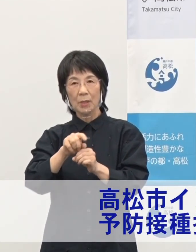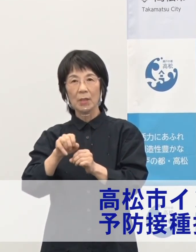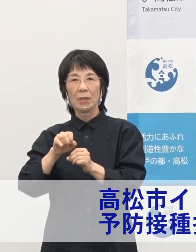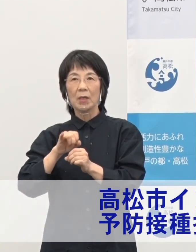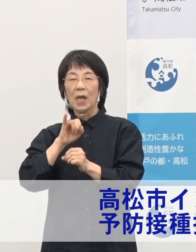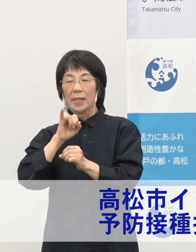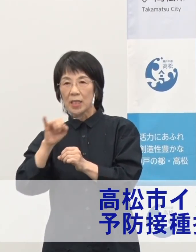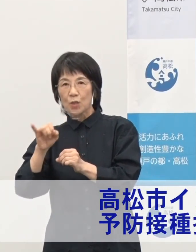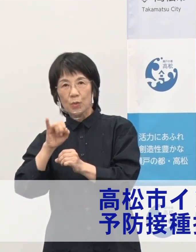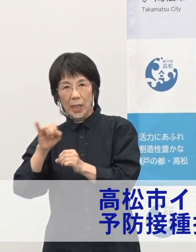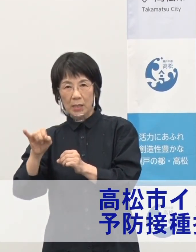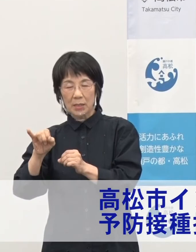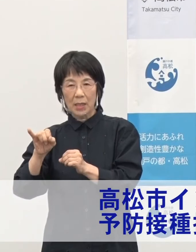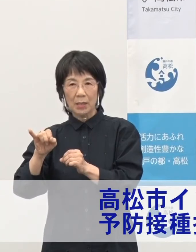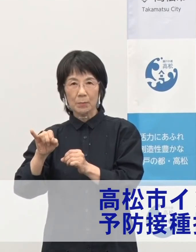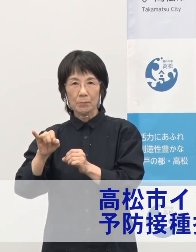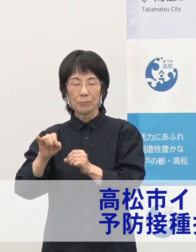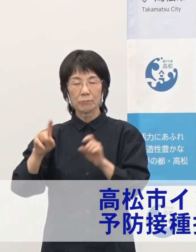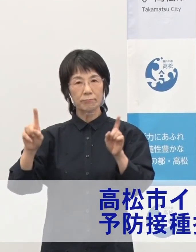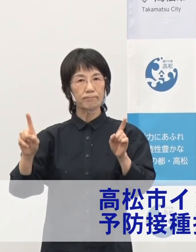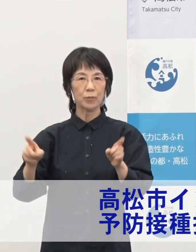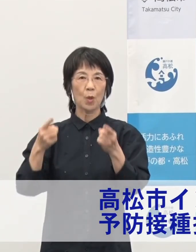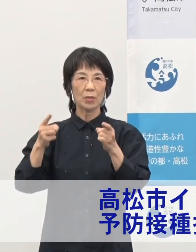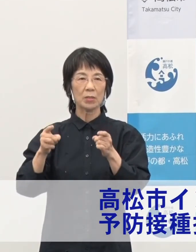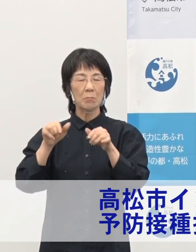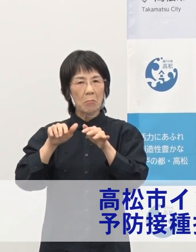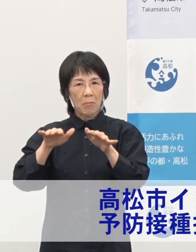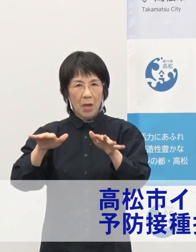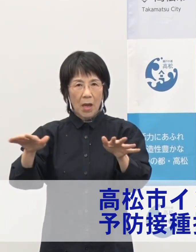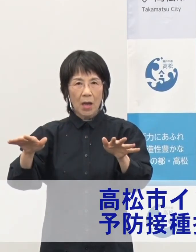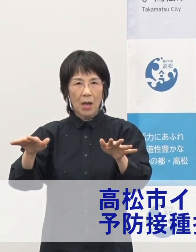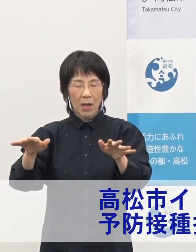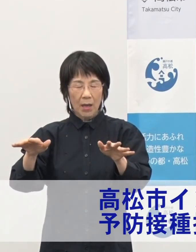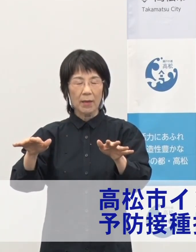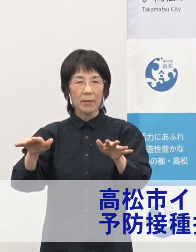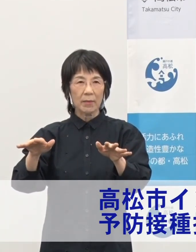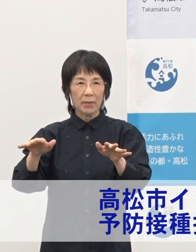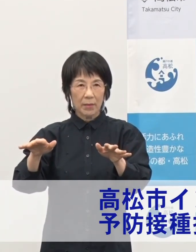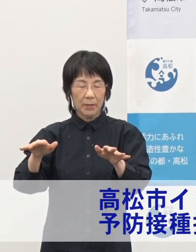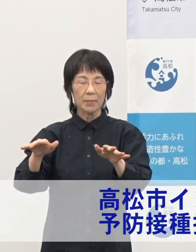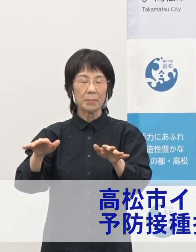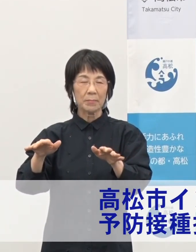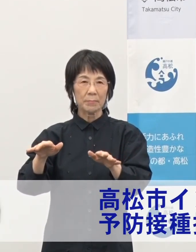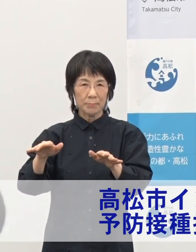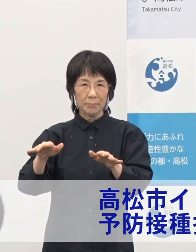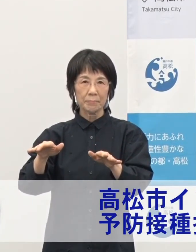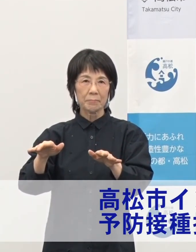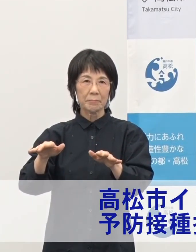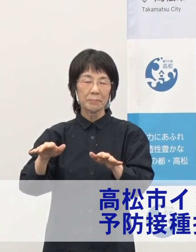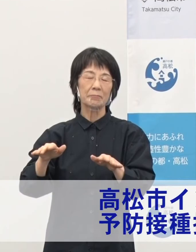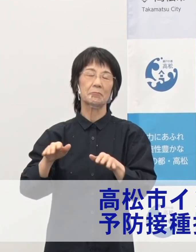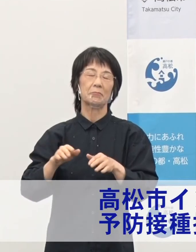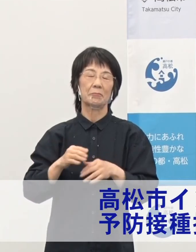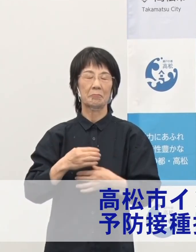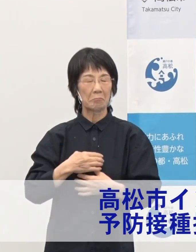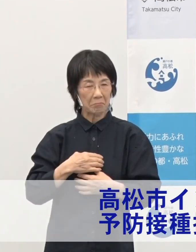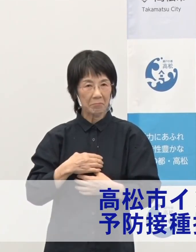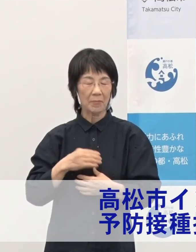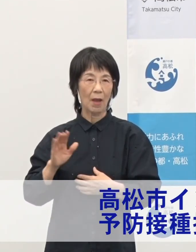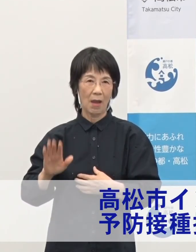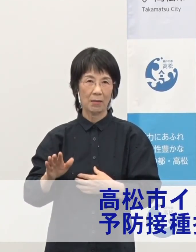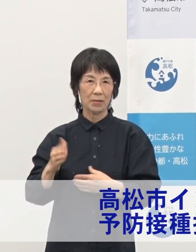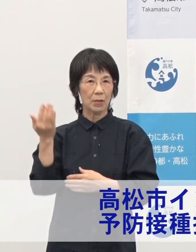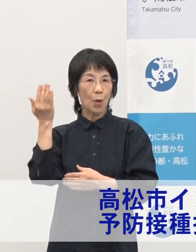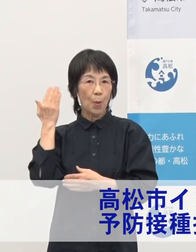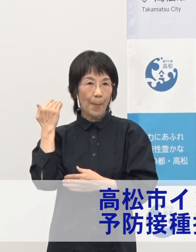ますと季節性インフルエンザこれが同時流行するのではないかという懸念が出されているところでございます